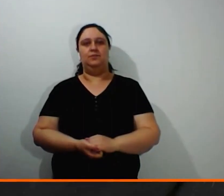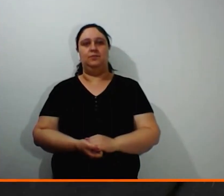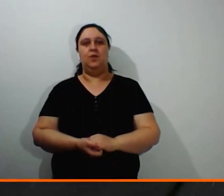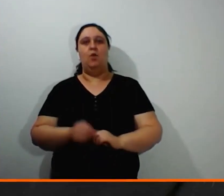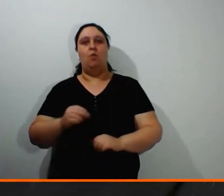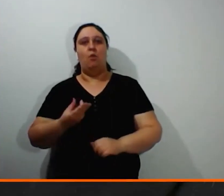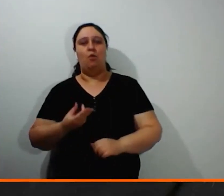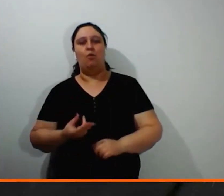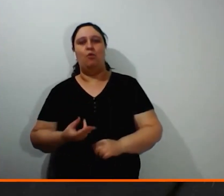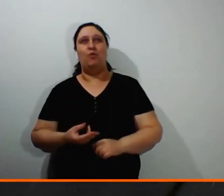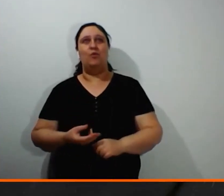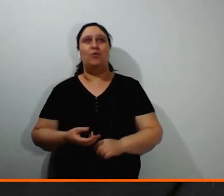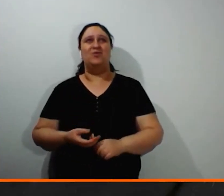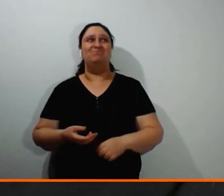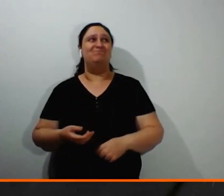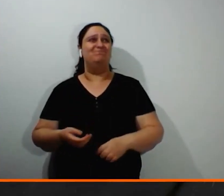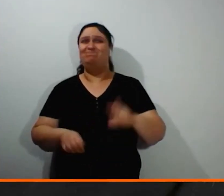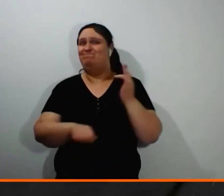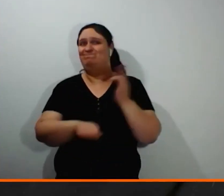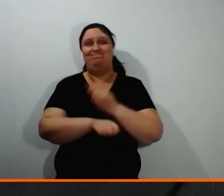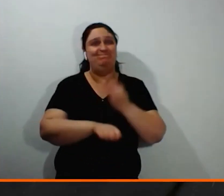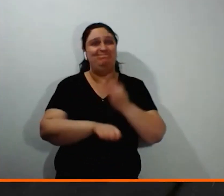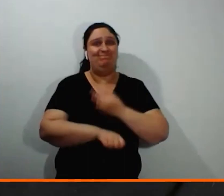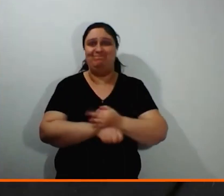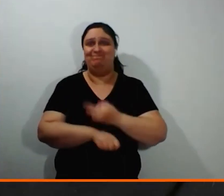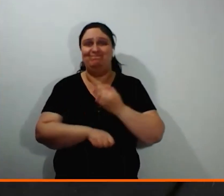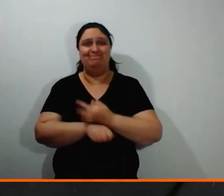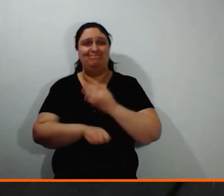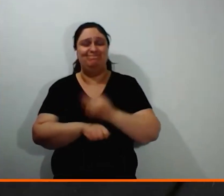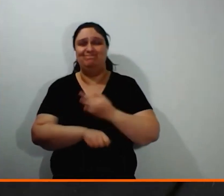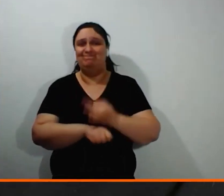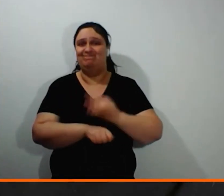chutar pé de barraca.